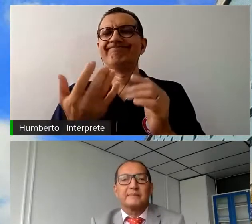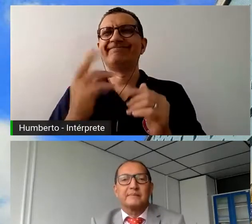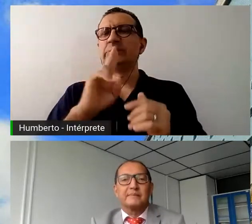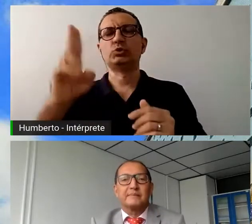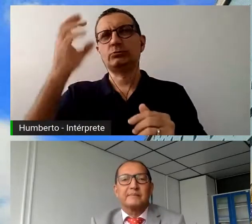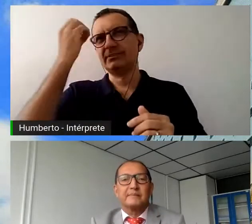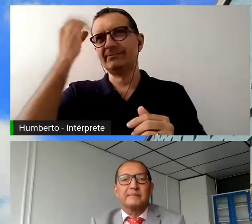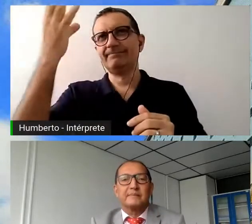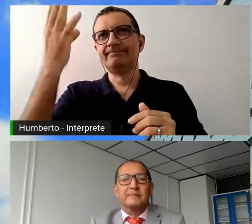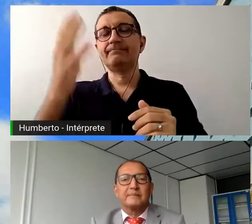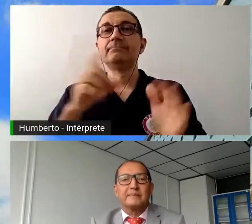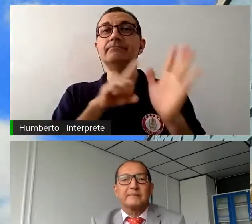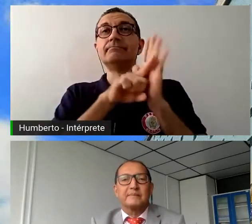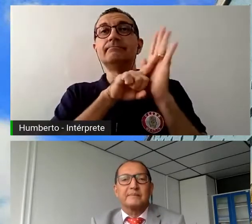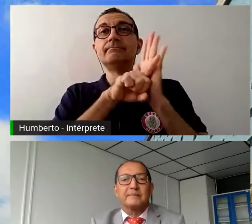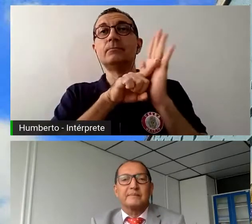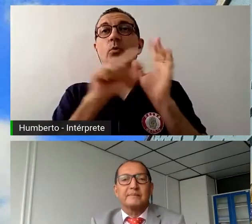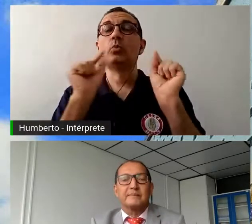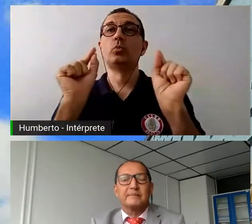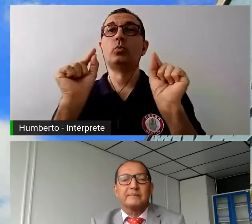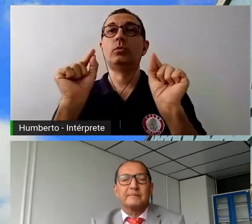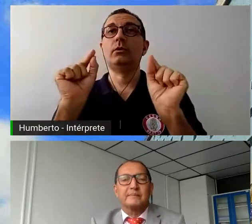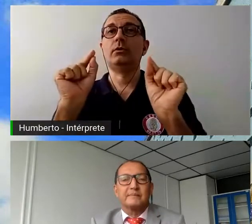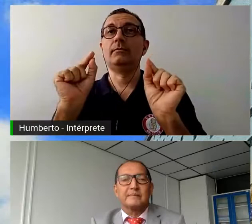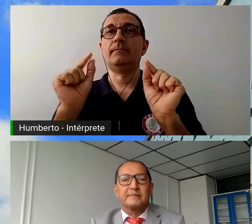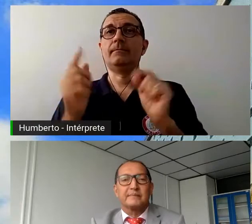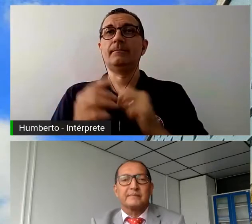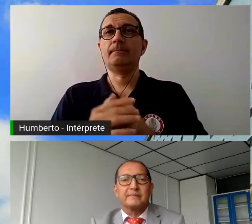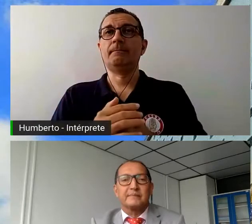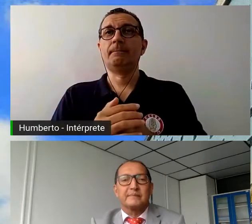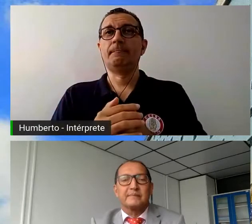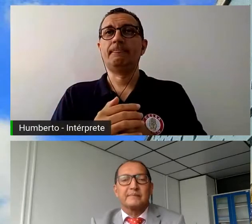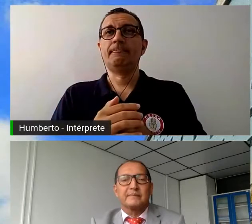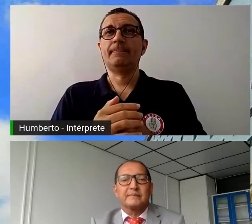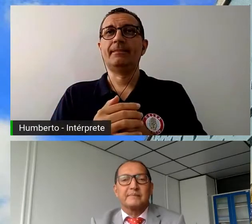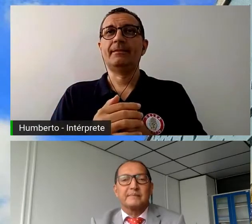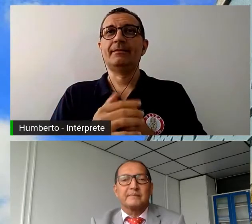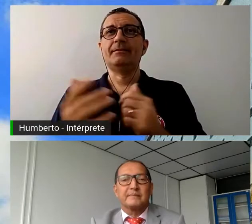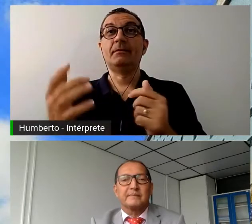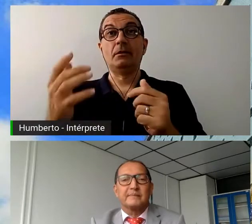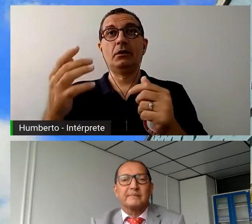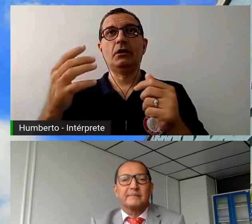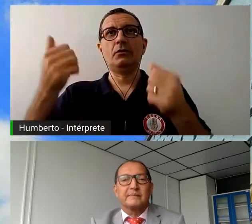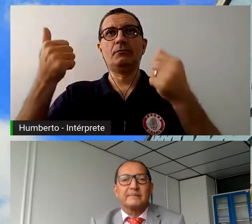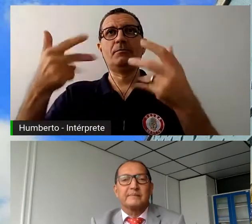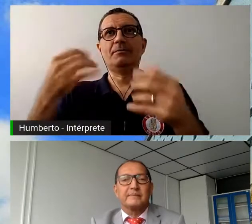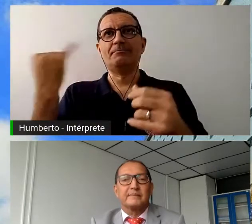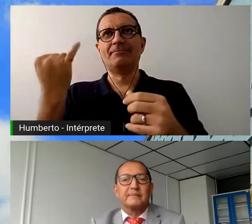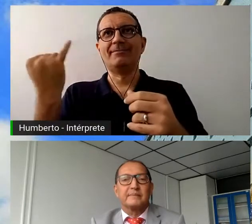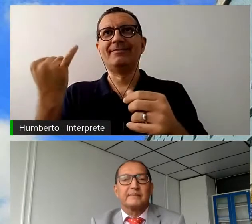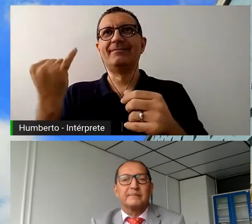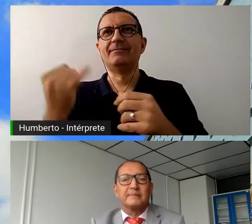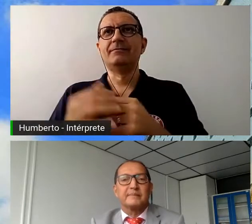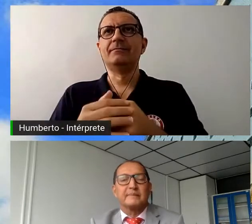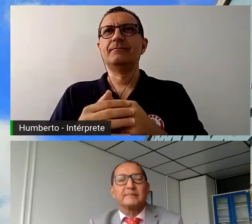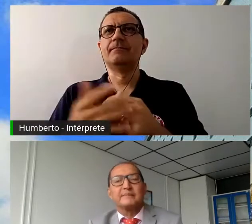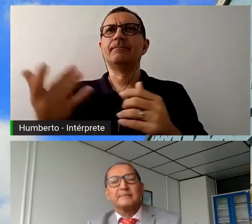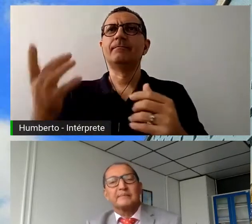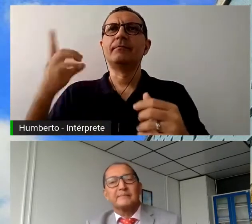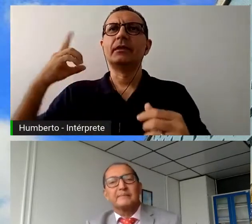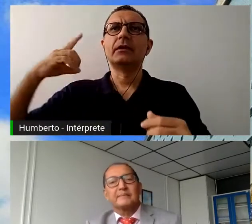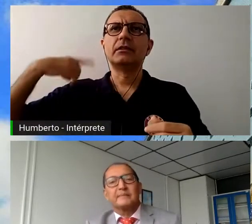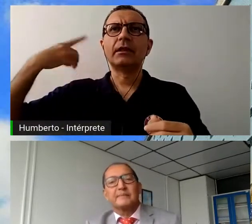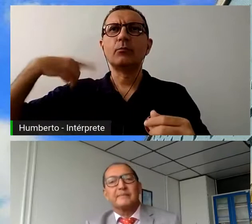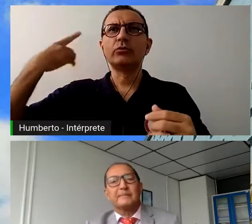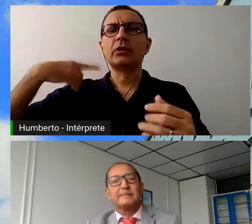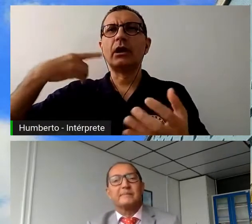uma análise dizendo que, eu vou dizer isso porque importa, os deputados do Centrão,